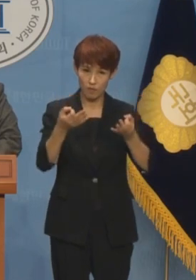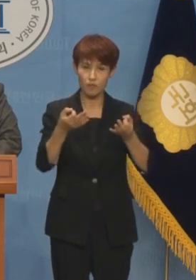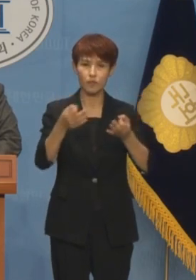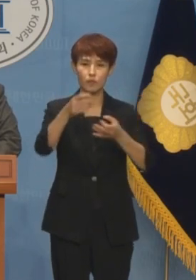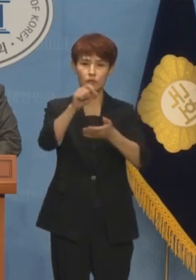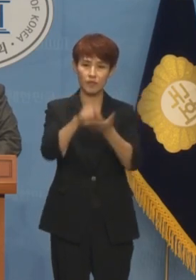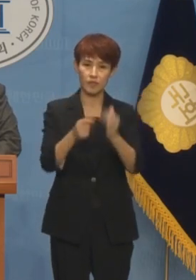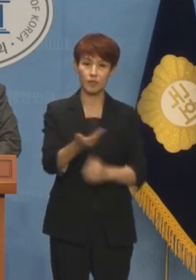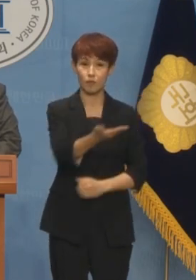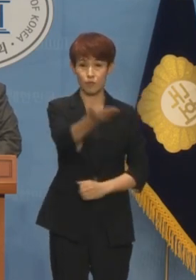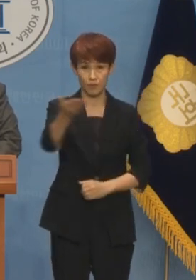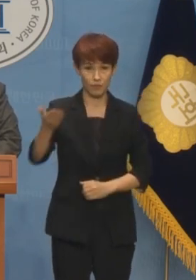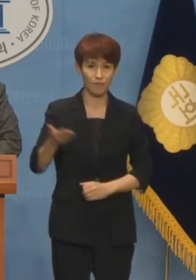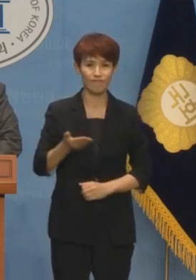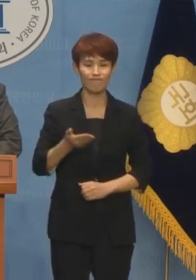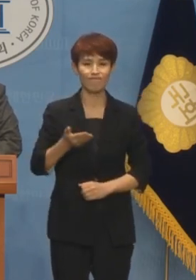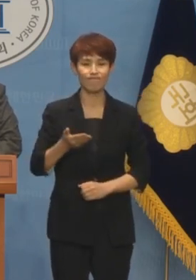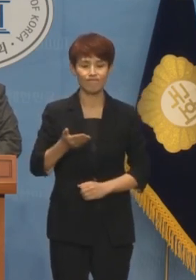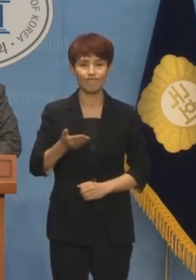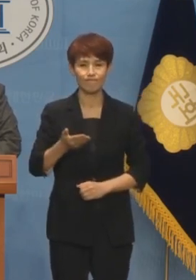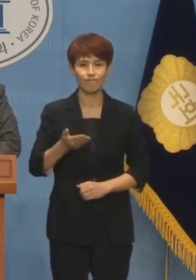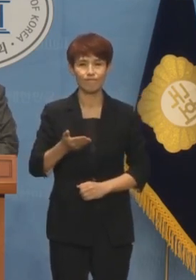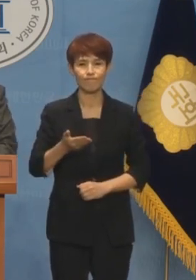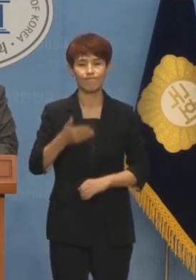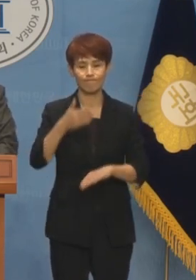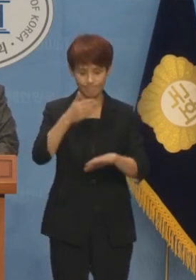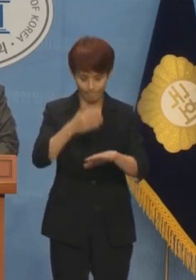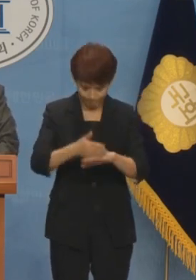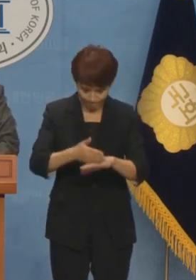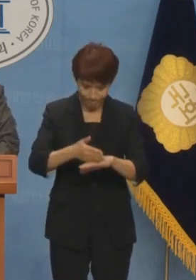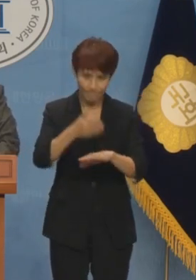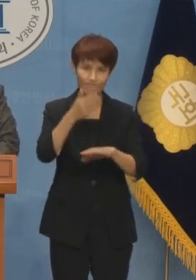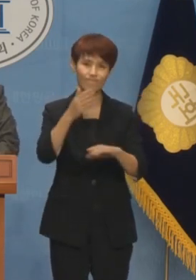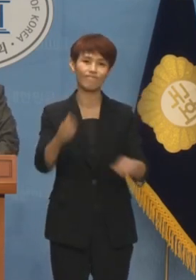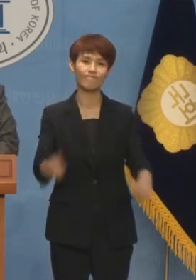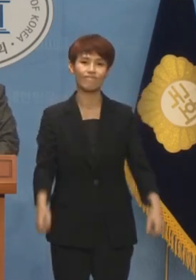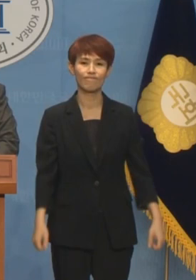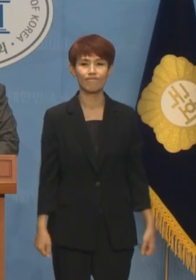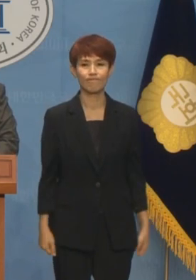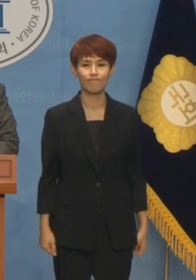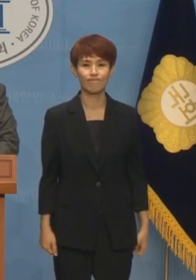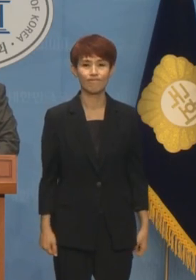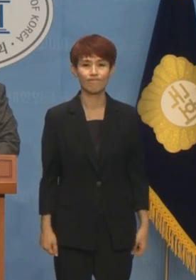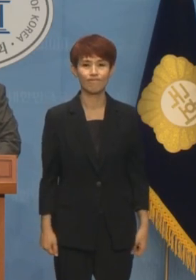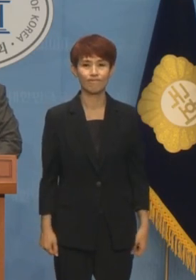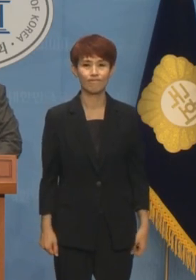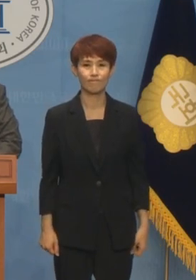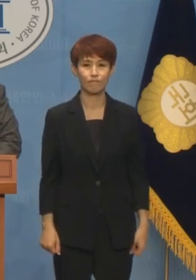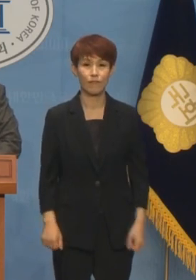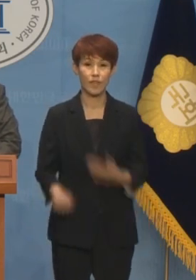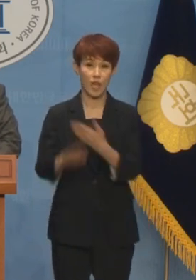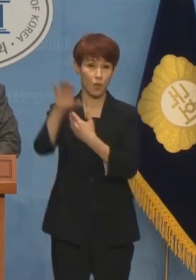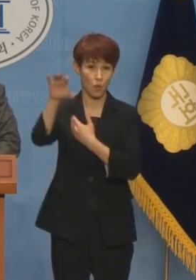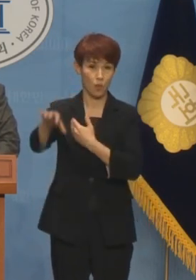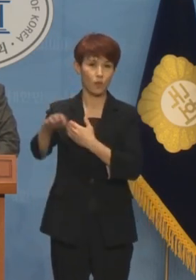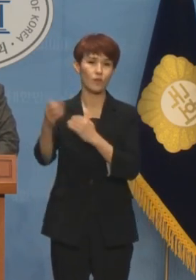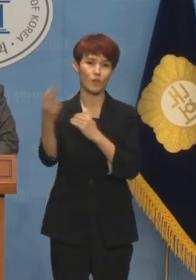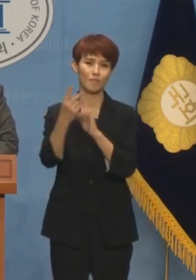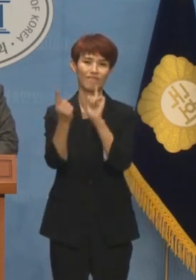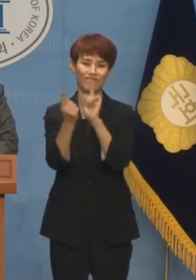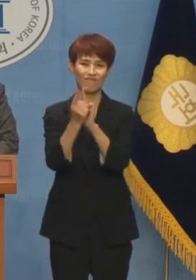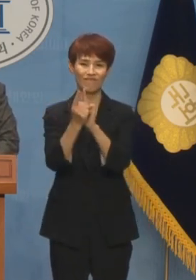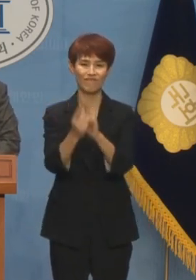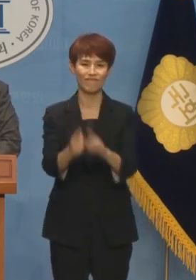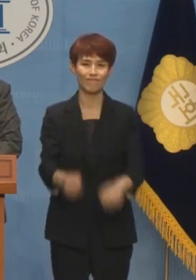기자 여러분들께 이 자리를 빌어 깊은 감사의 말씀을 드립니다. 언젠가 다른 자리에서 또 뵙도록